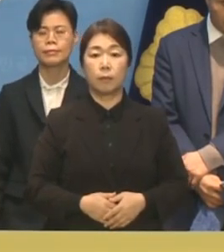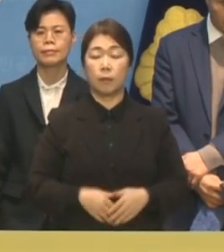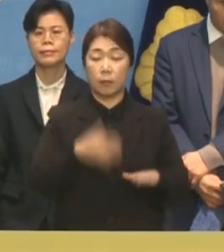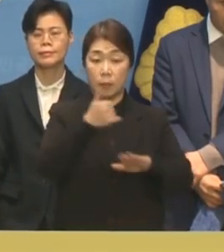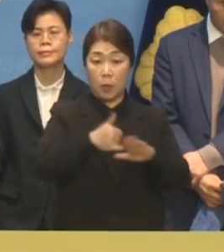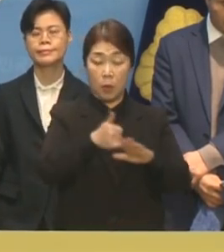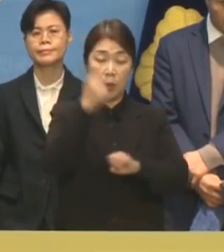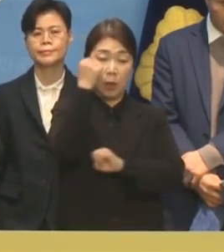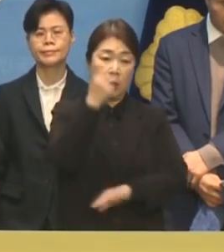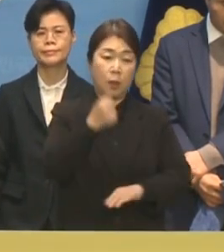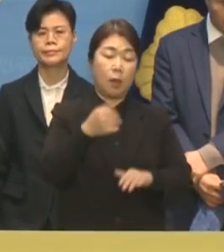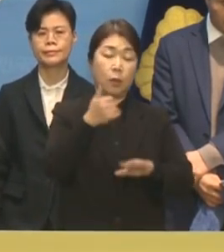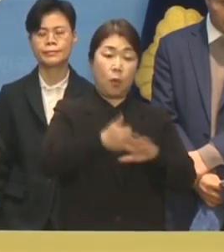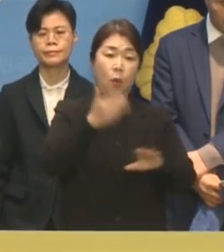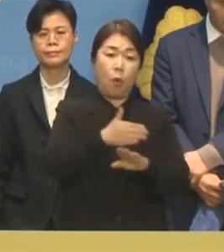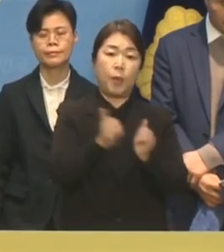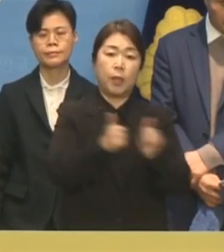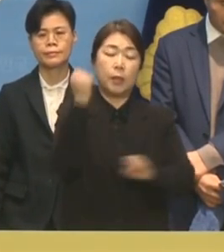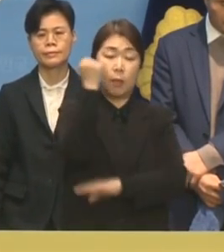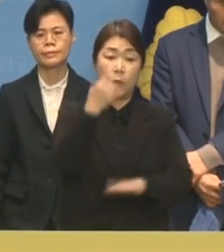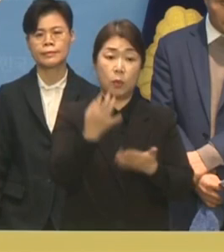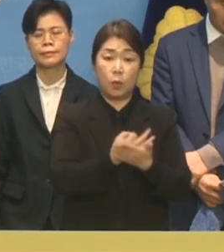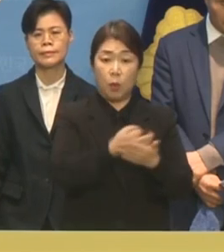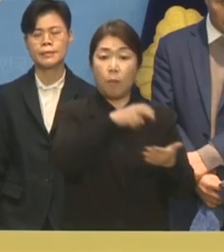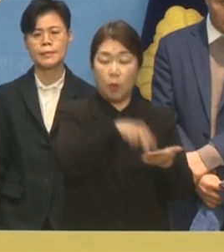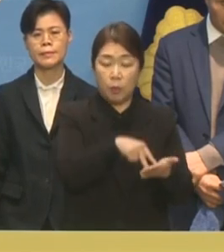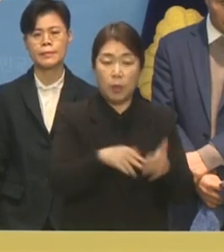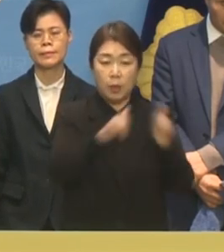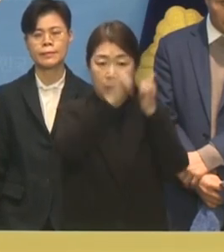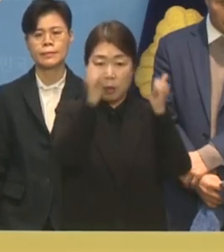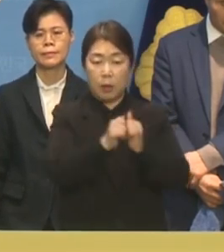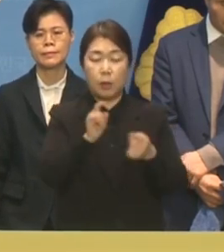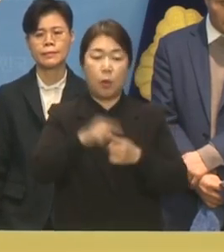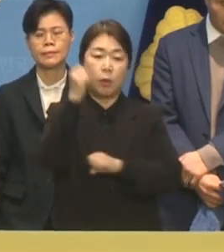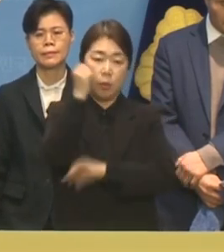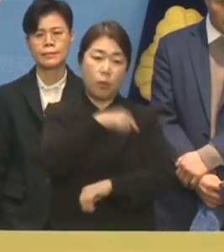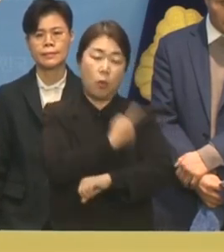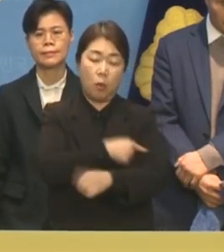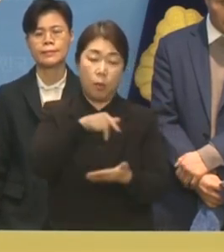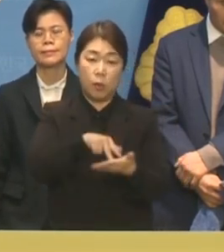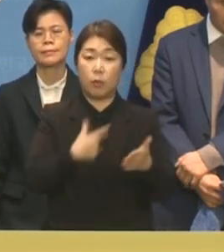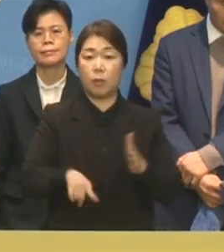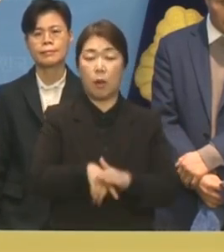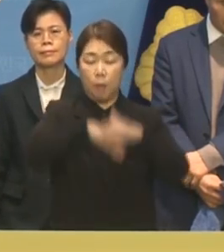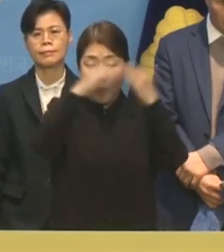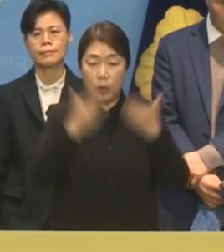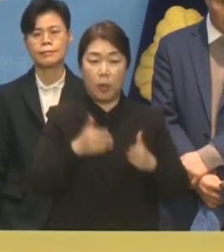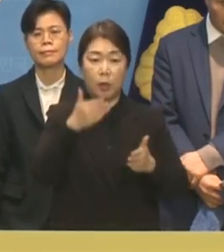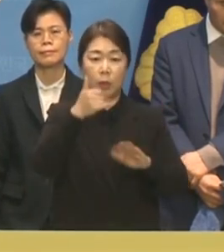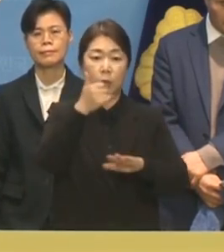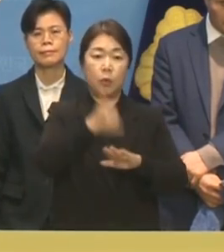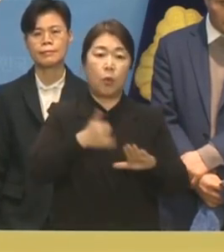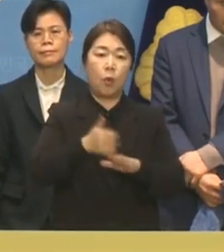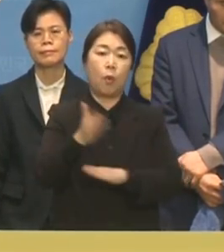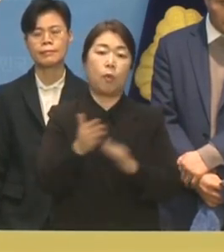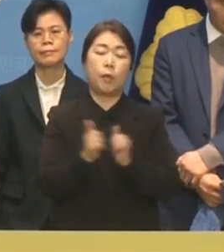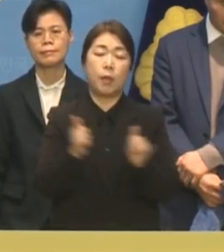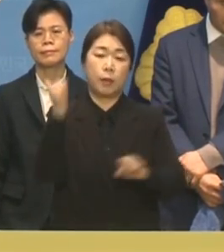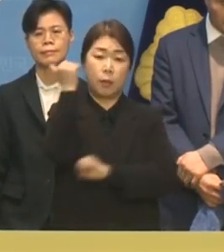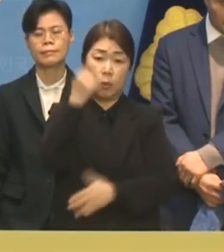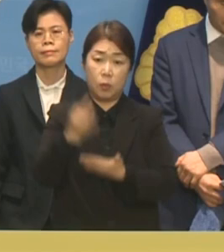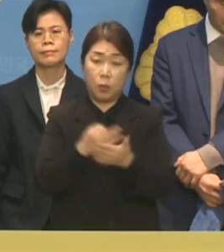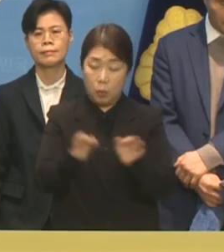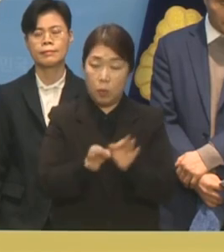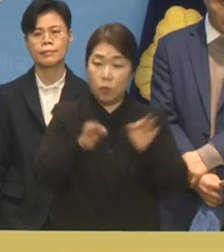농어민 기본소득법은 농어민의 사회적 기본권을 보장하기 위해 모든 농어민에게 기본소득을 지급하여 소득